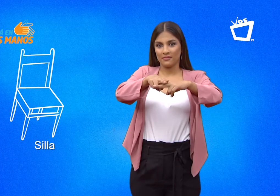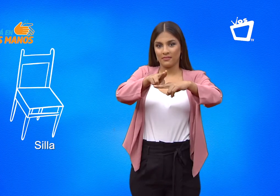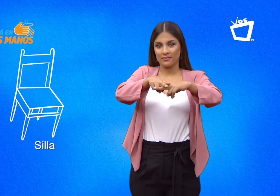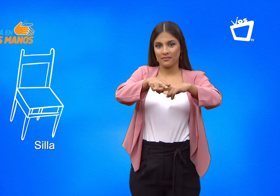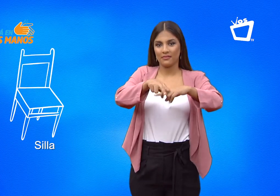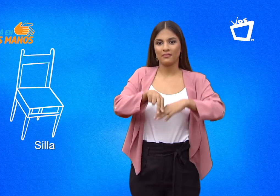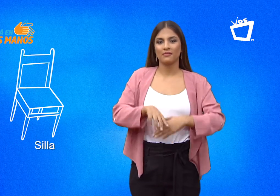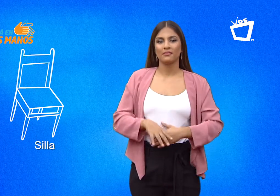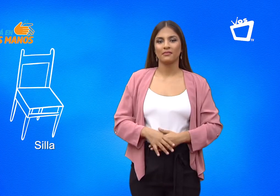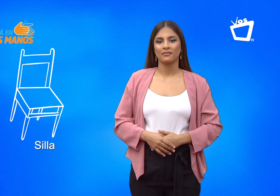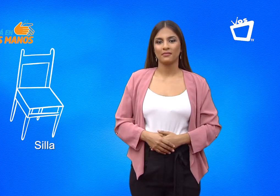Silla.